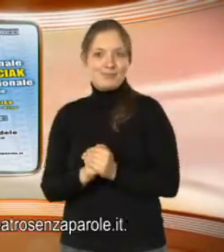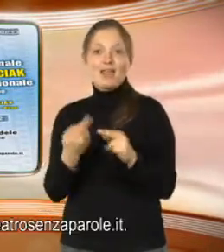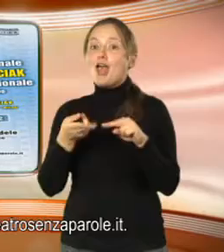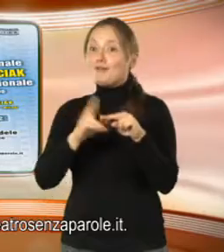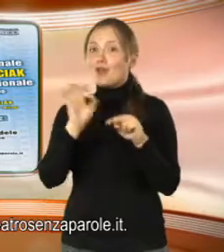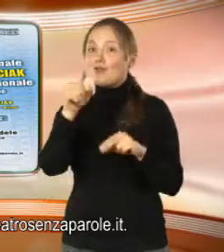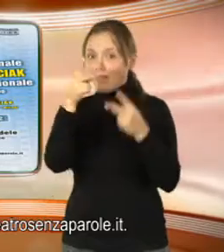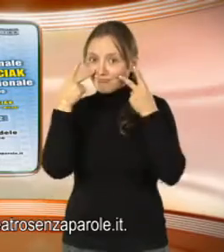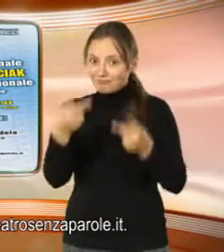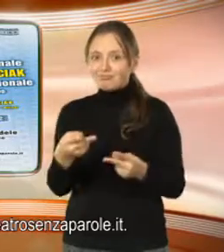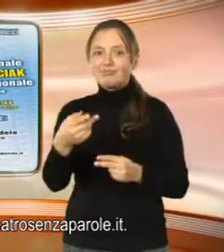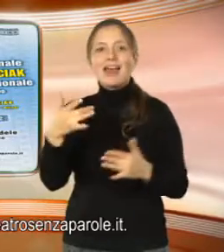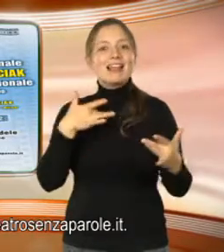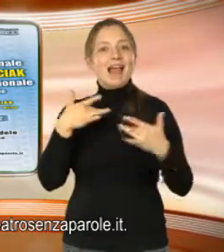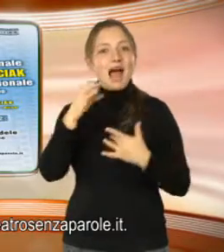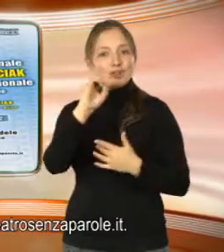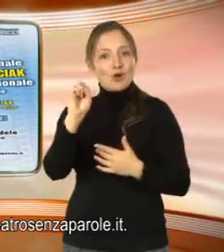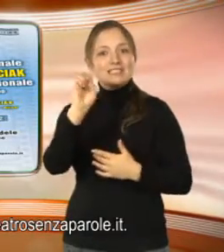Več o tem na